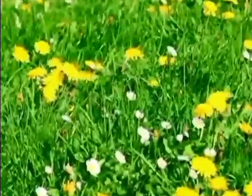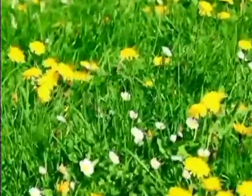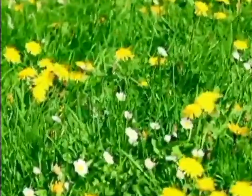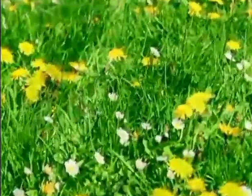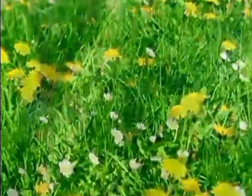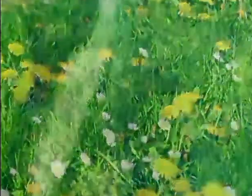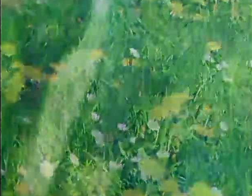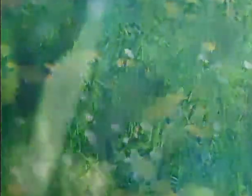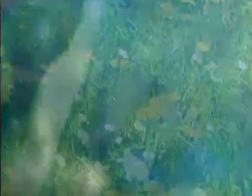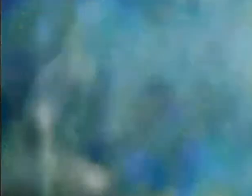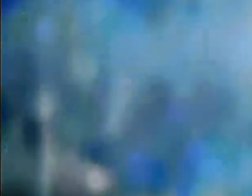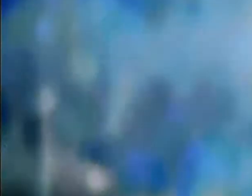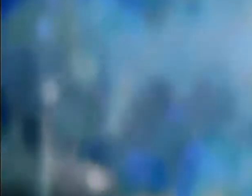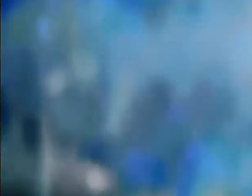आलोकित करने।